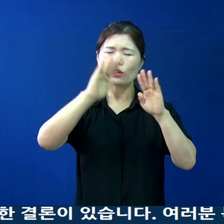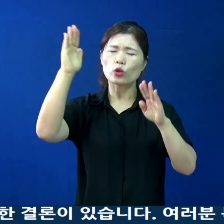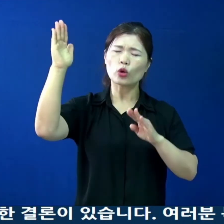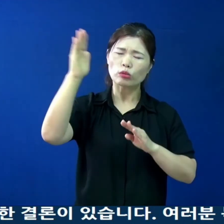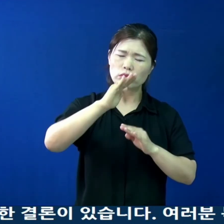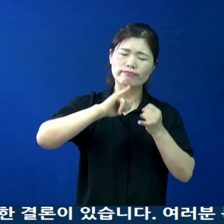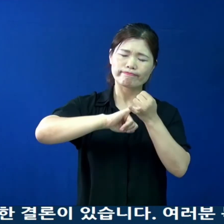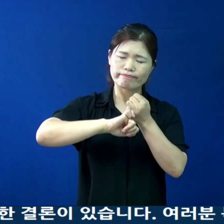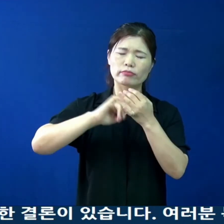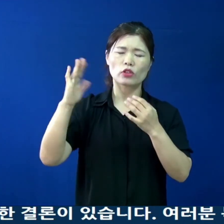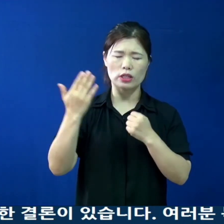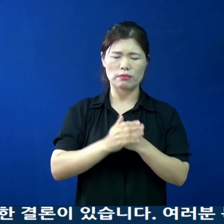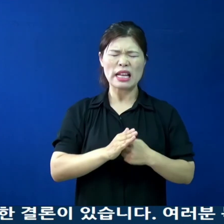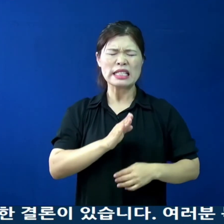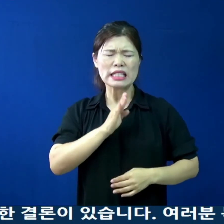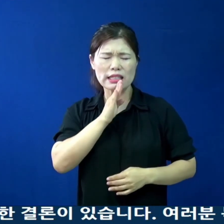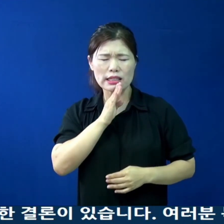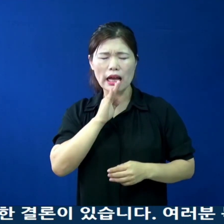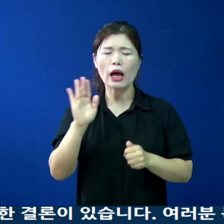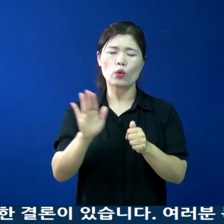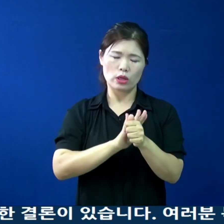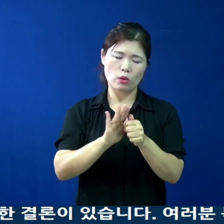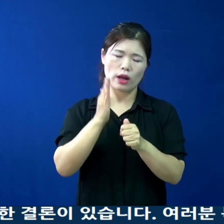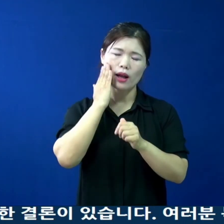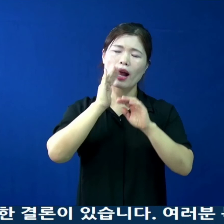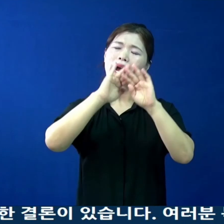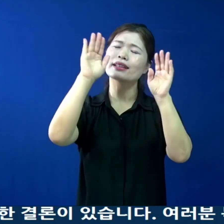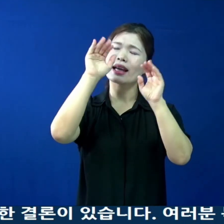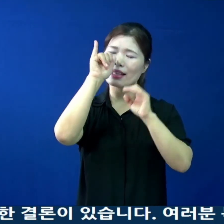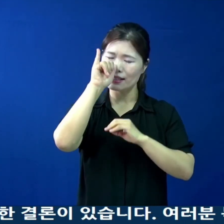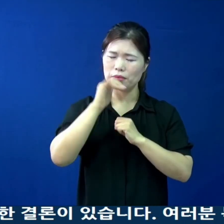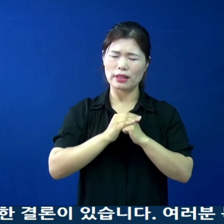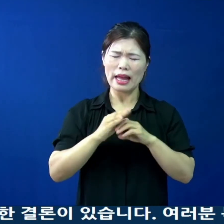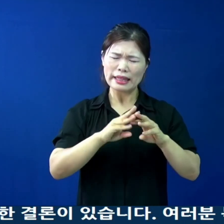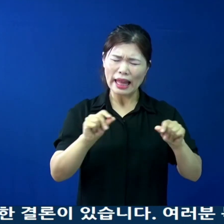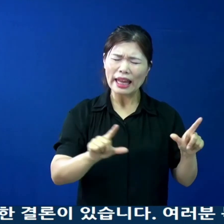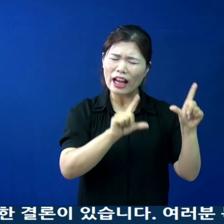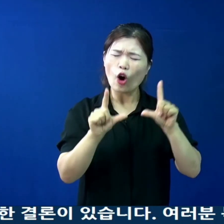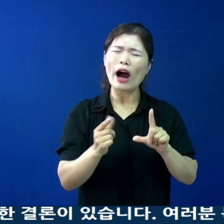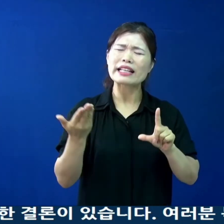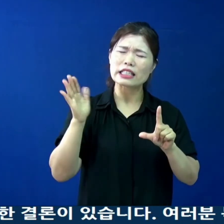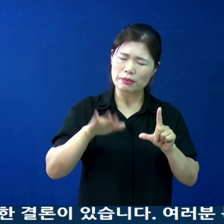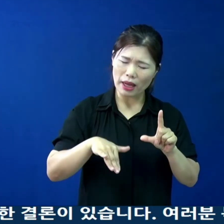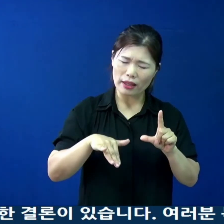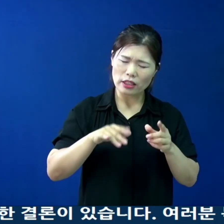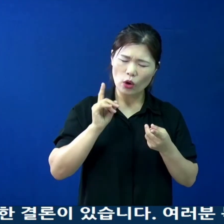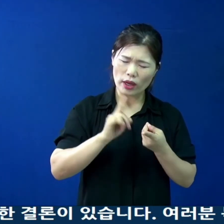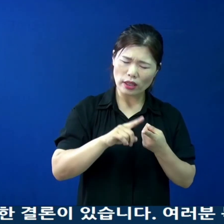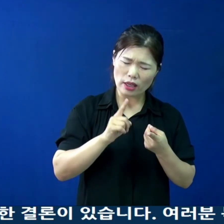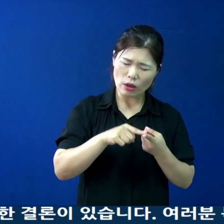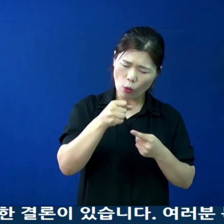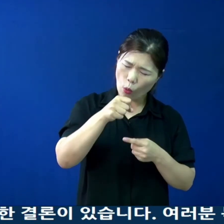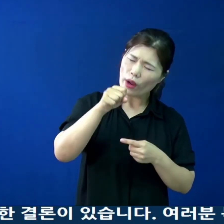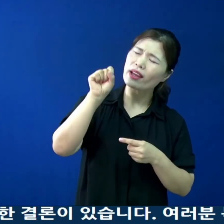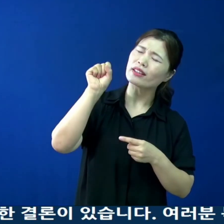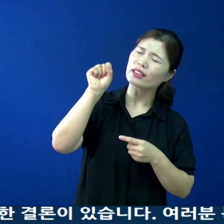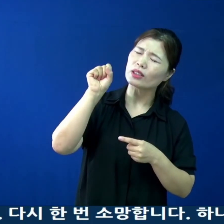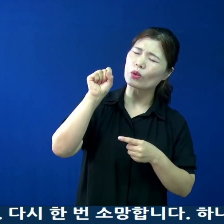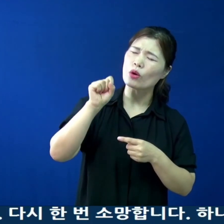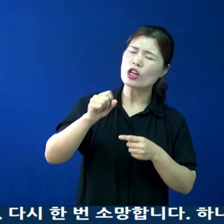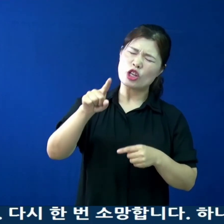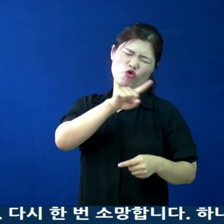약속되었습니다. 진짜 위로가 하늘에 있습니다. 땅에 거하지만 오롯이 고개를 들고 최고의 위로가